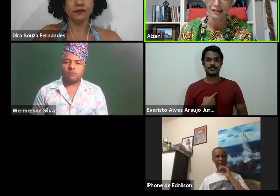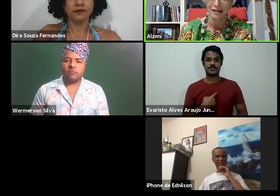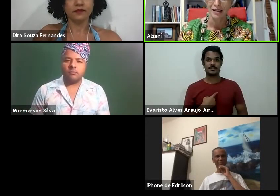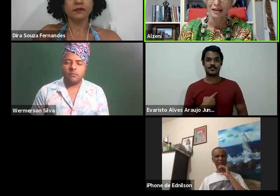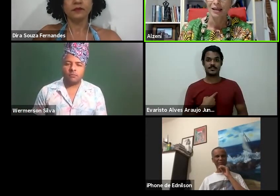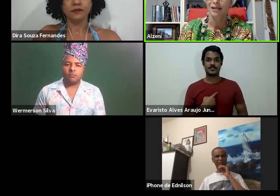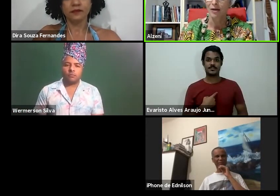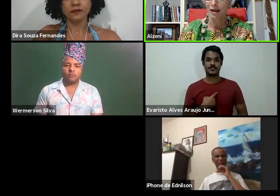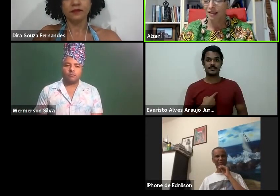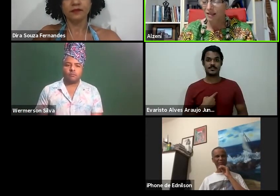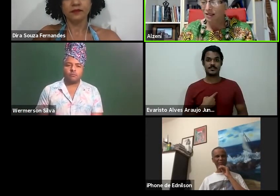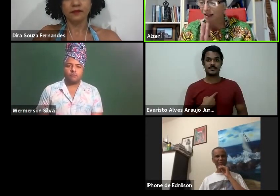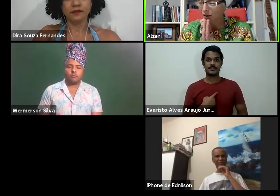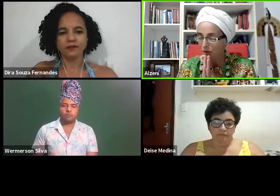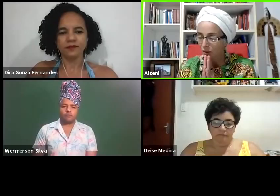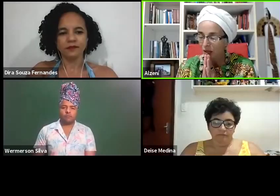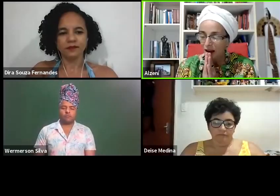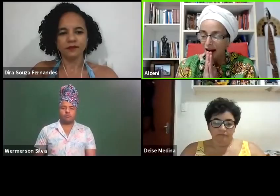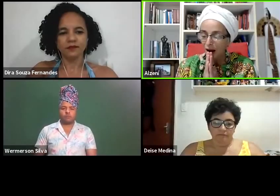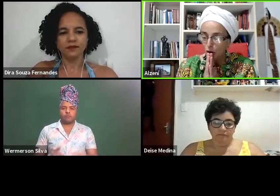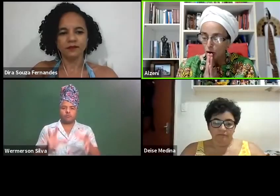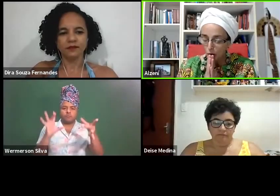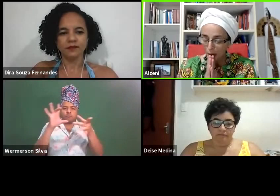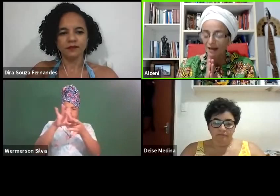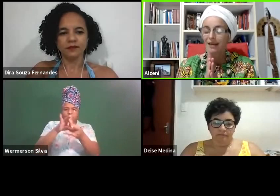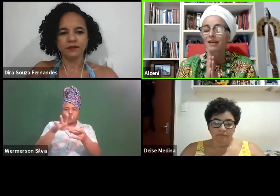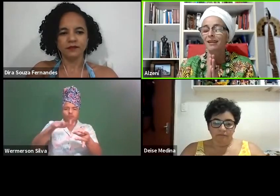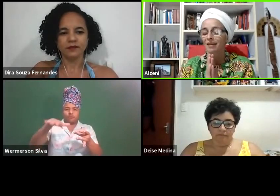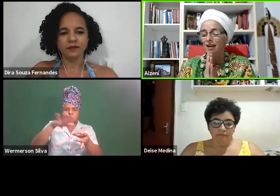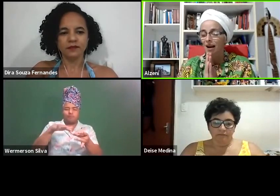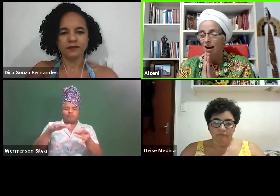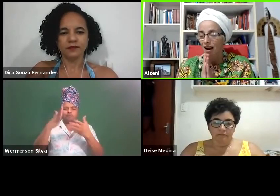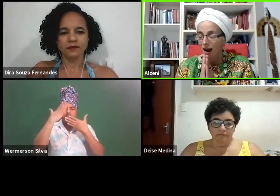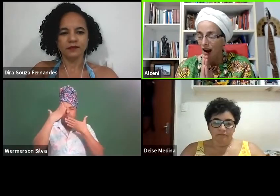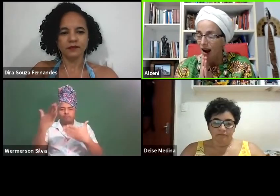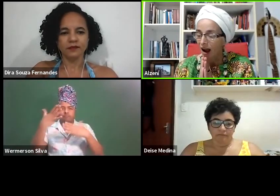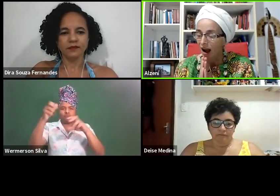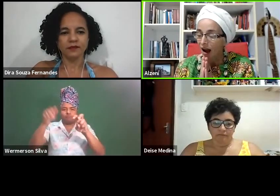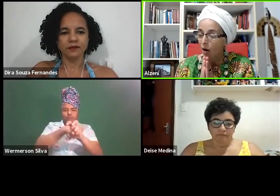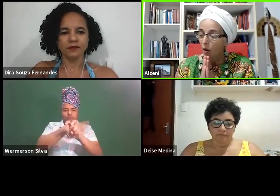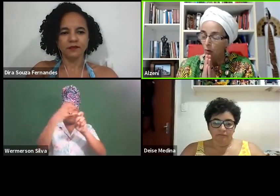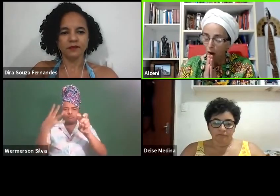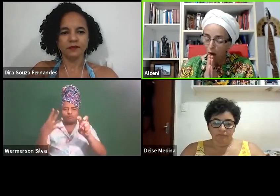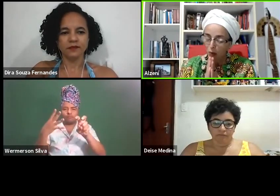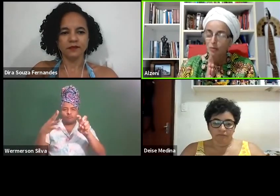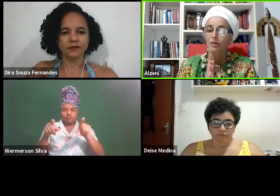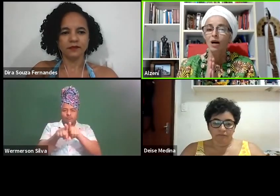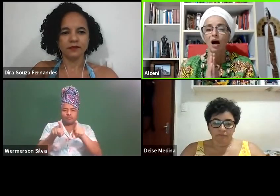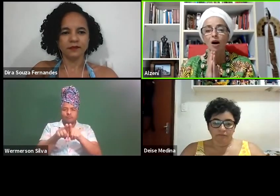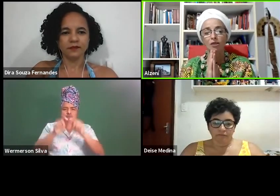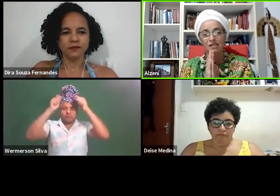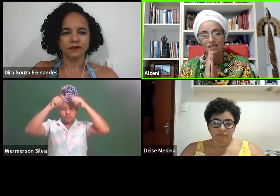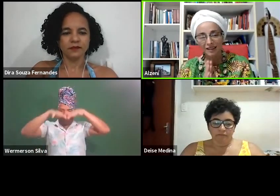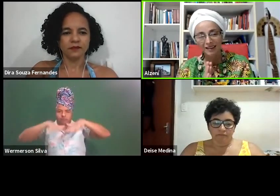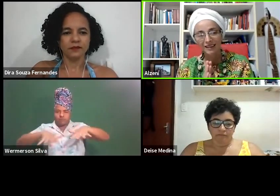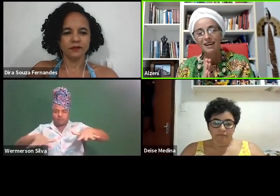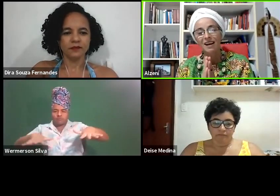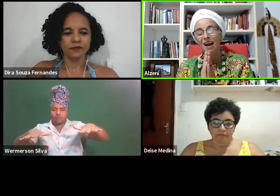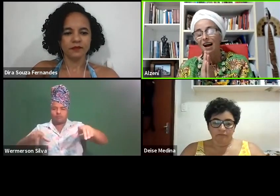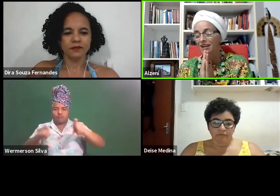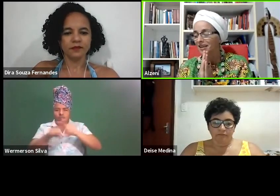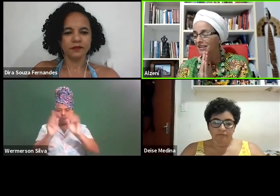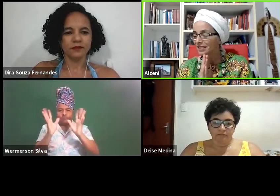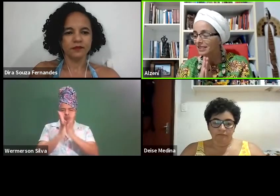orixás. Então, agradecendo a Oxumaré, a Omolum, a